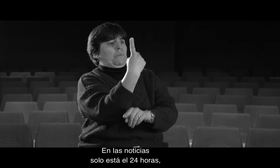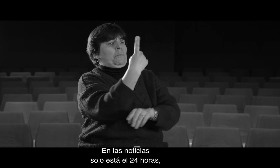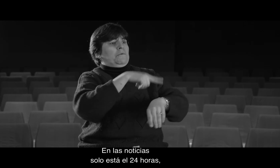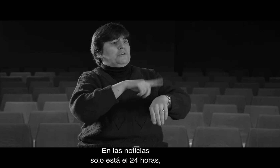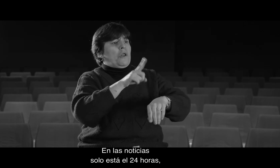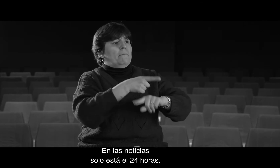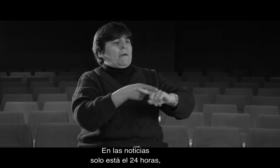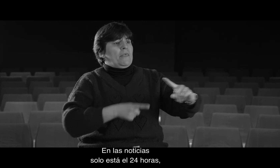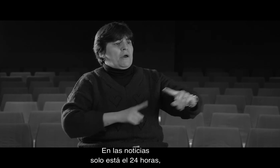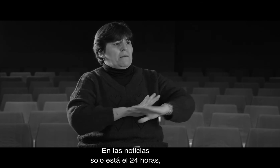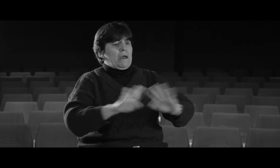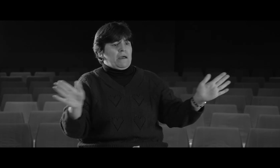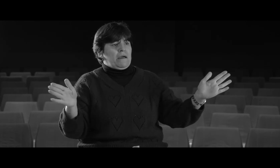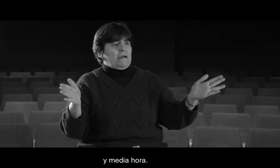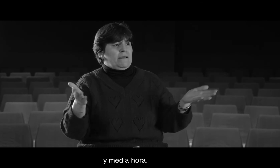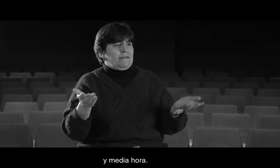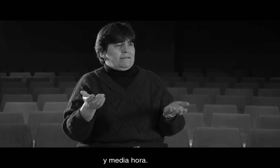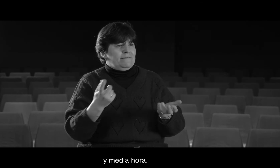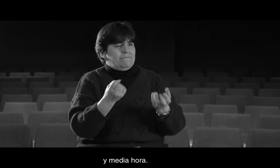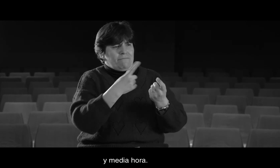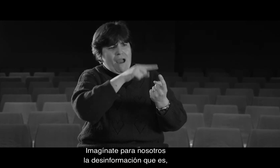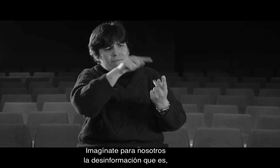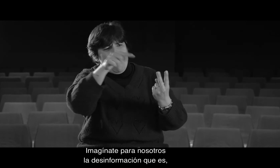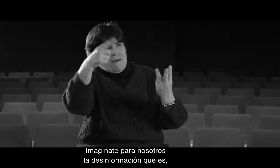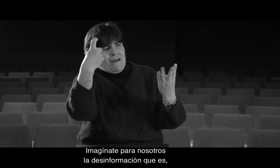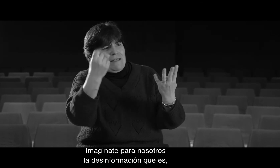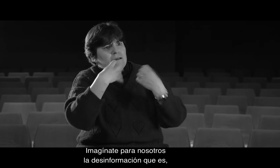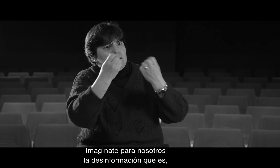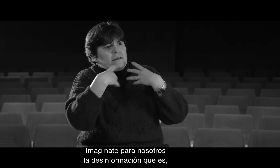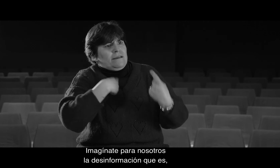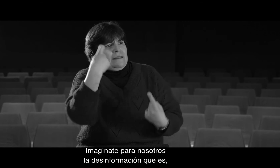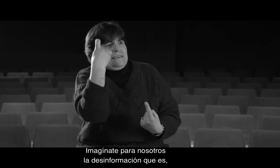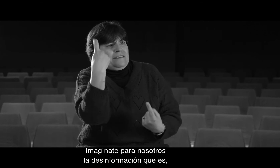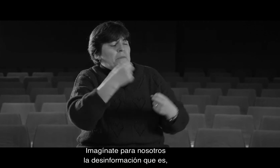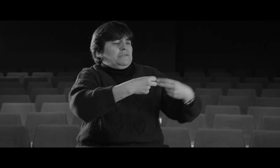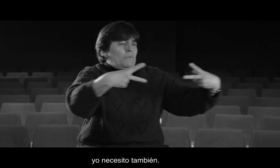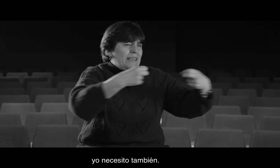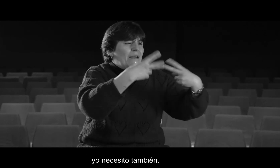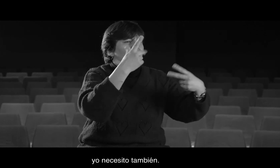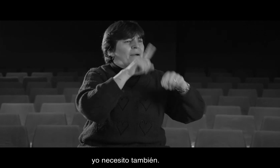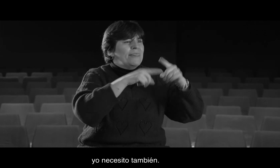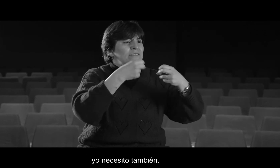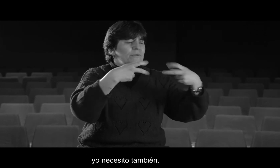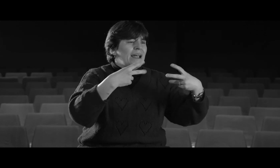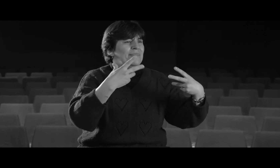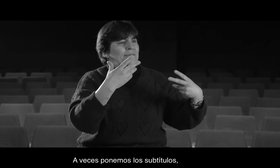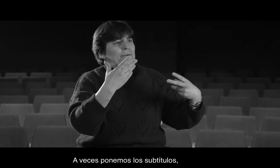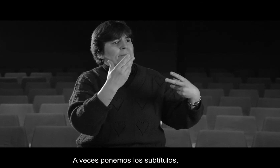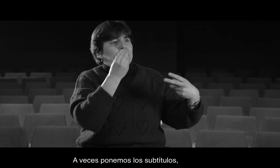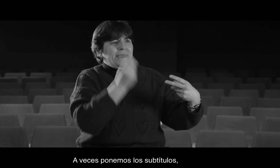están 24 horas y media hora. Imagínate para nosotros la desinformación que es. Yo necesito también. A veces ponemos